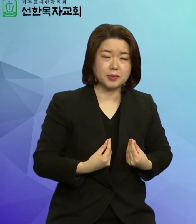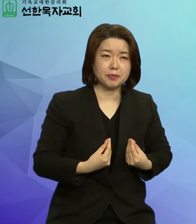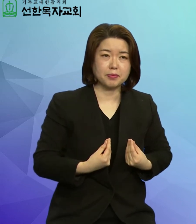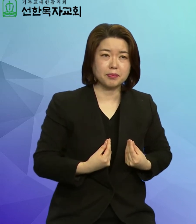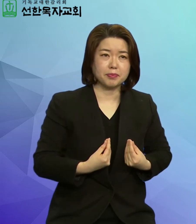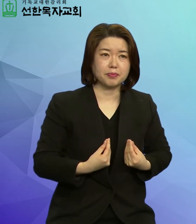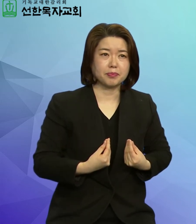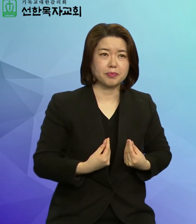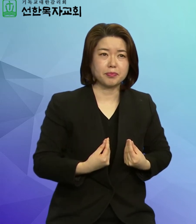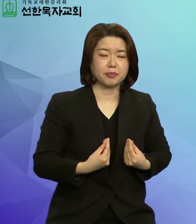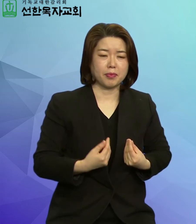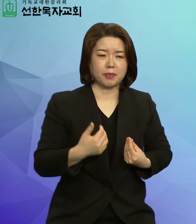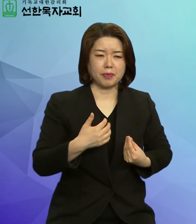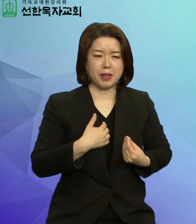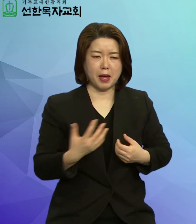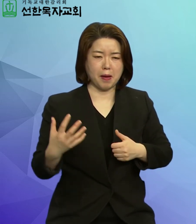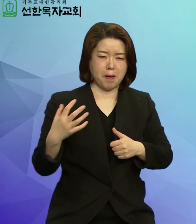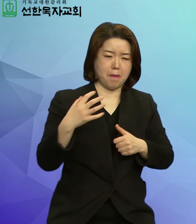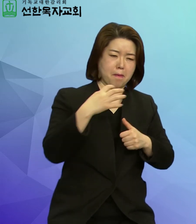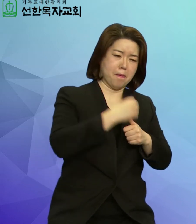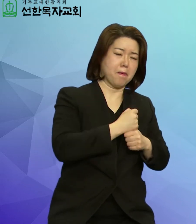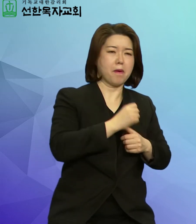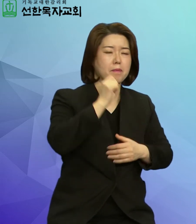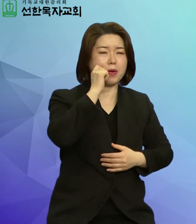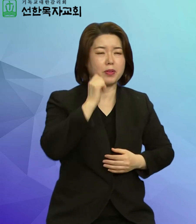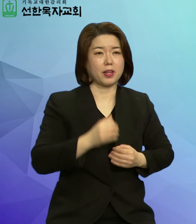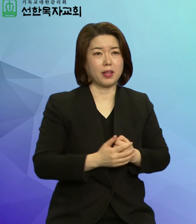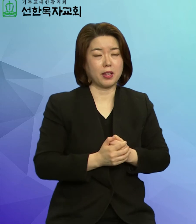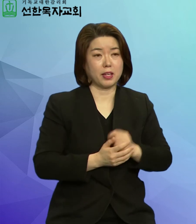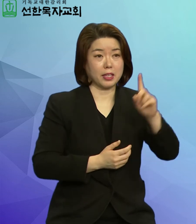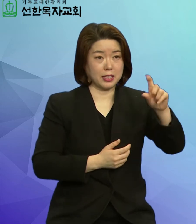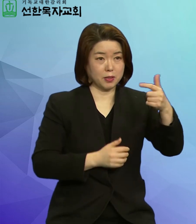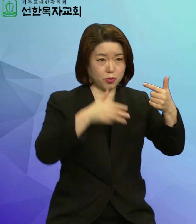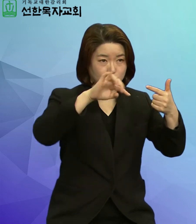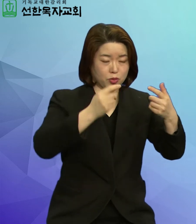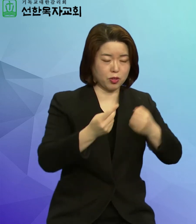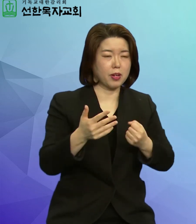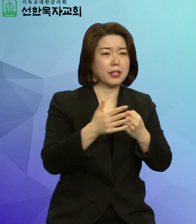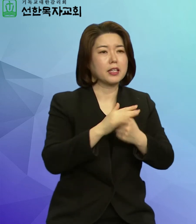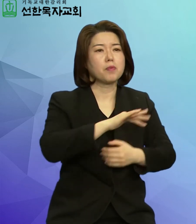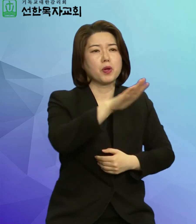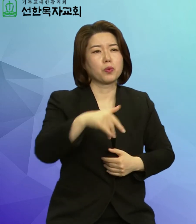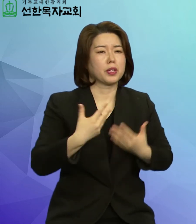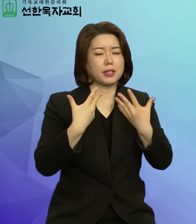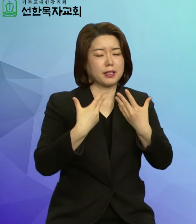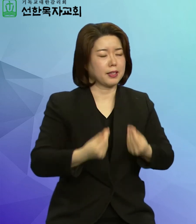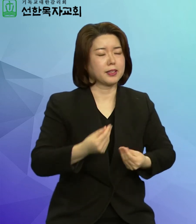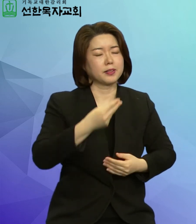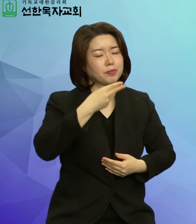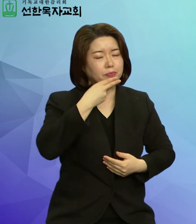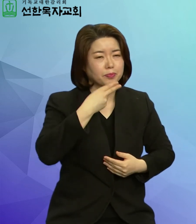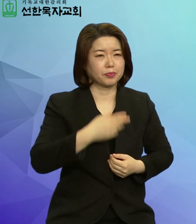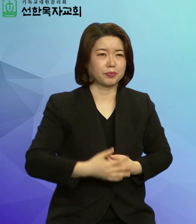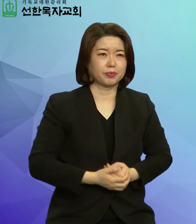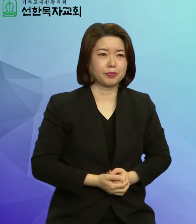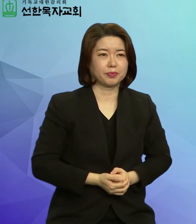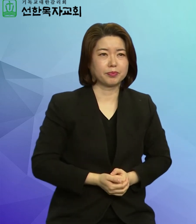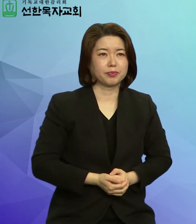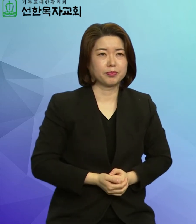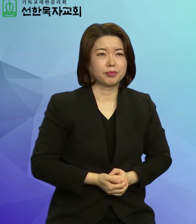낙심, 나를 사로잡지 못합니다. 16절에 그러므로 우리는 낙심하지